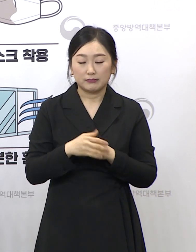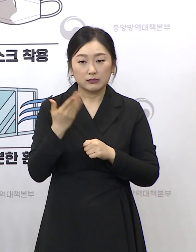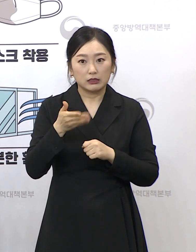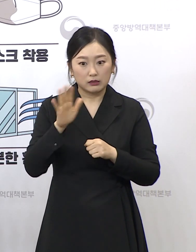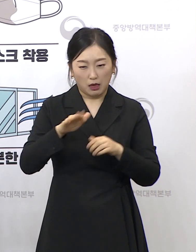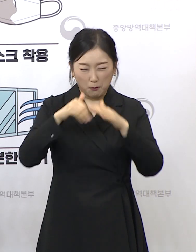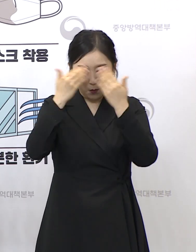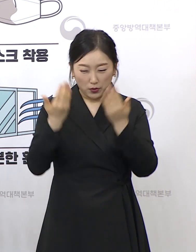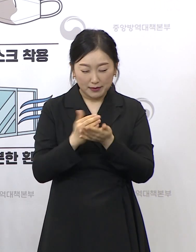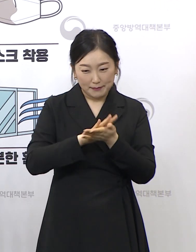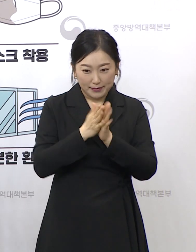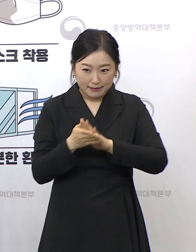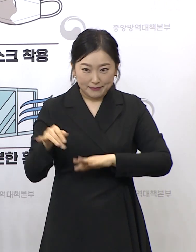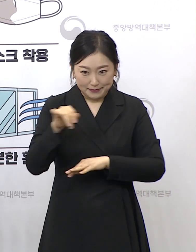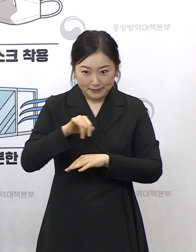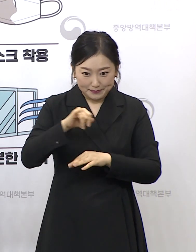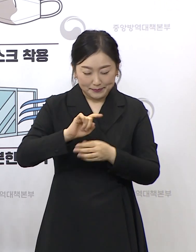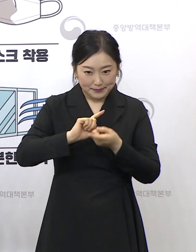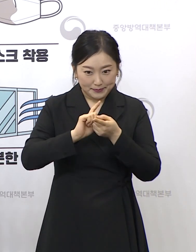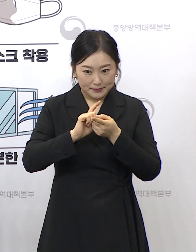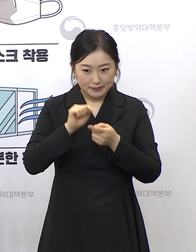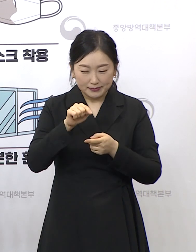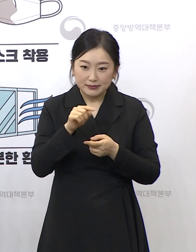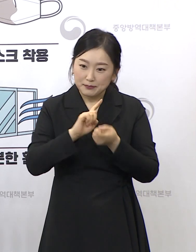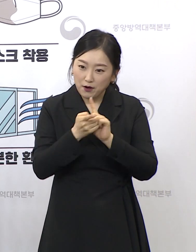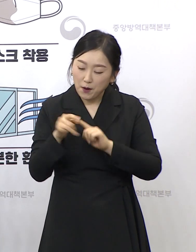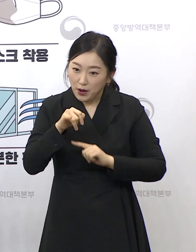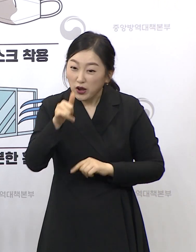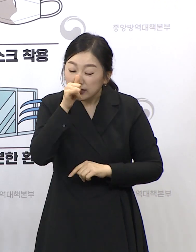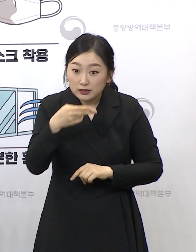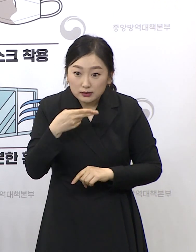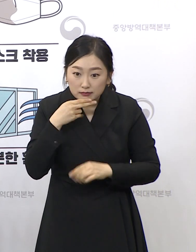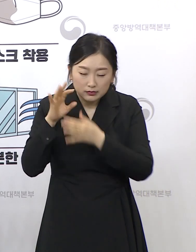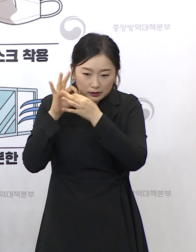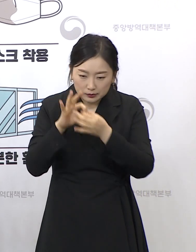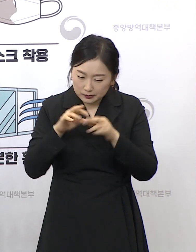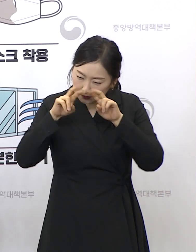변이를 확인할 수 있도록 국내의 모니터링은 지속 수행할 예정입니다.